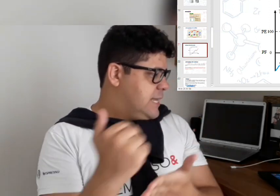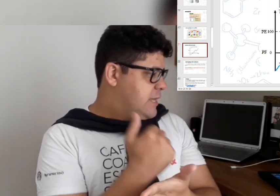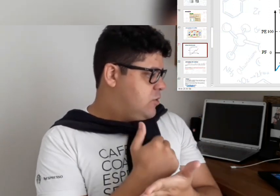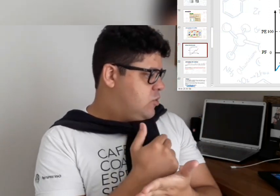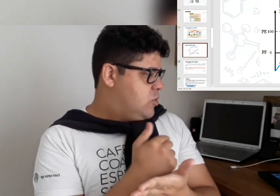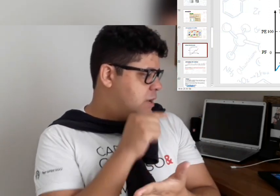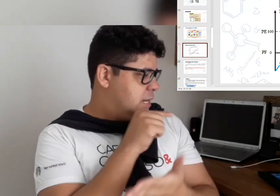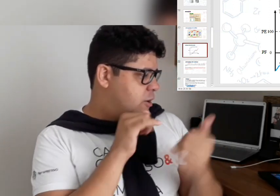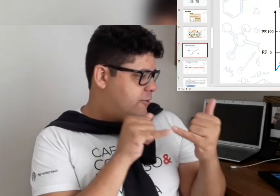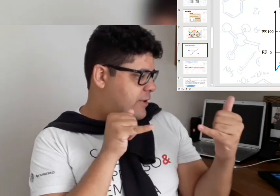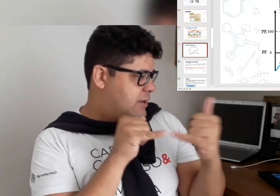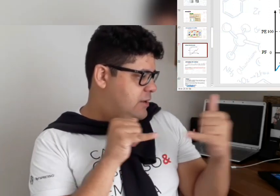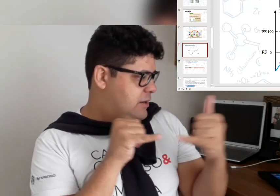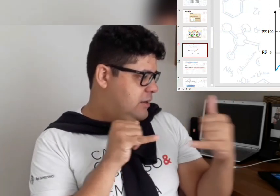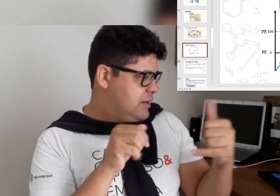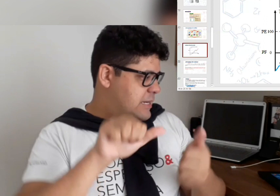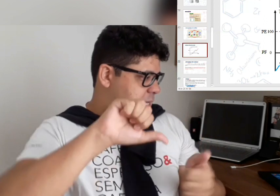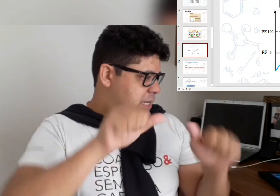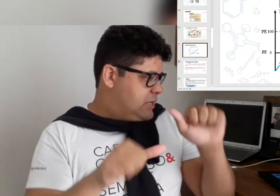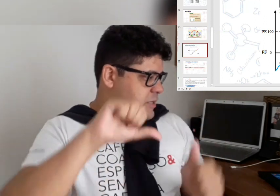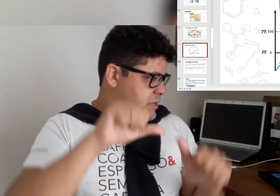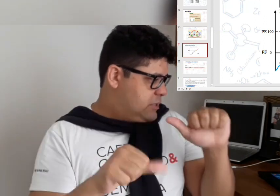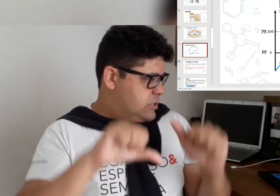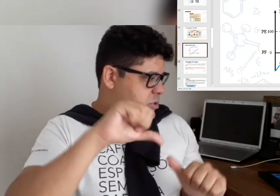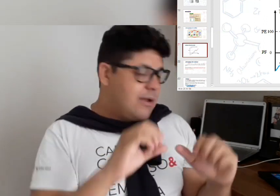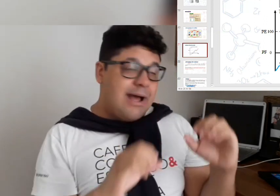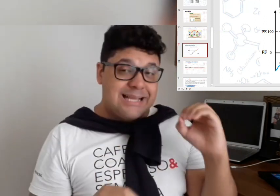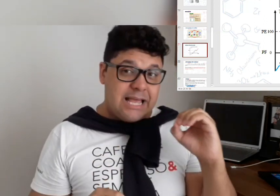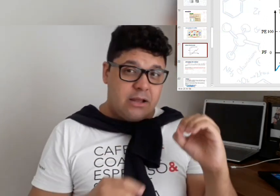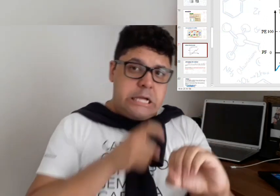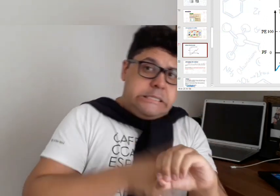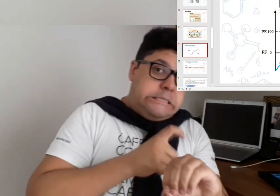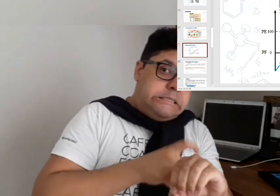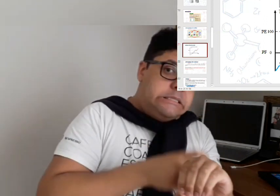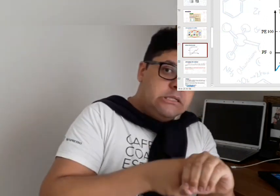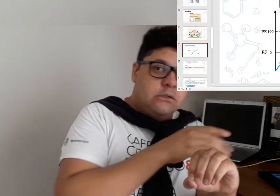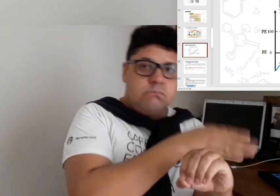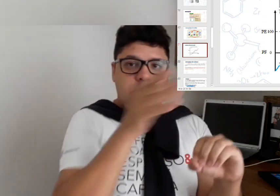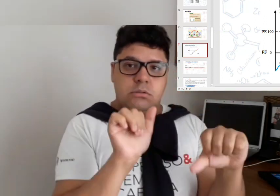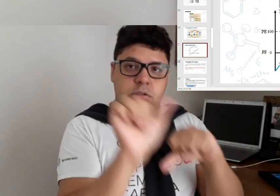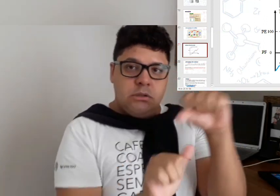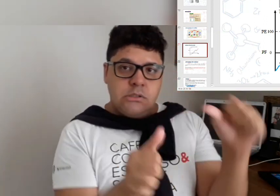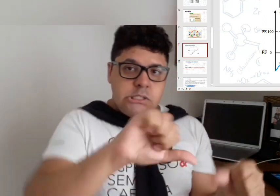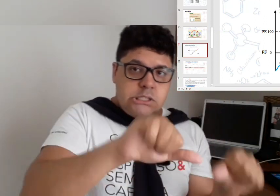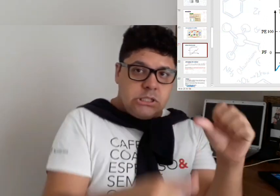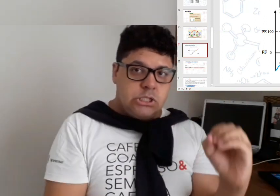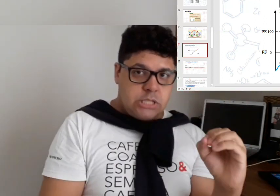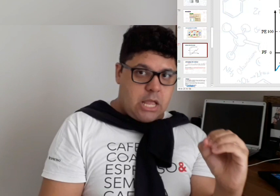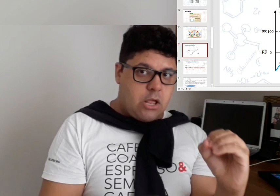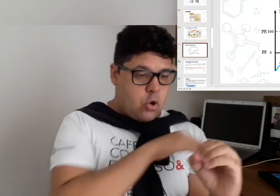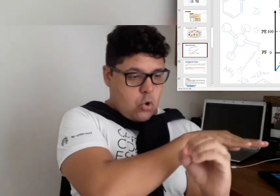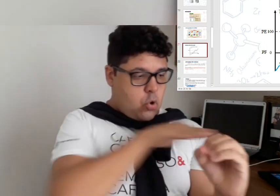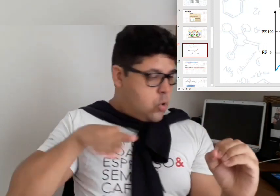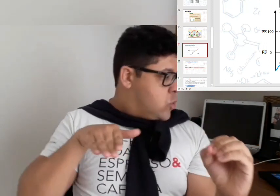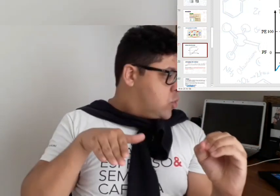que parou a constante aqui no tempo não, perdão, na temperatura, enquanto o tempo corria, né? Então,